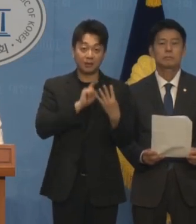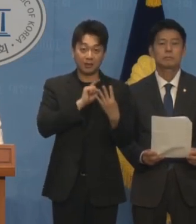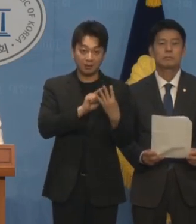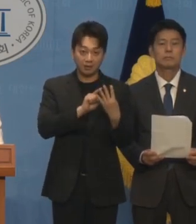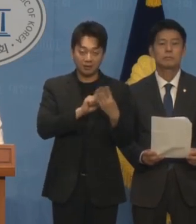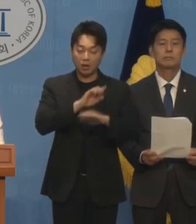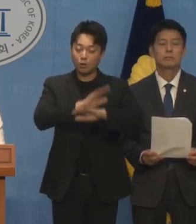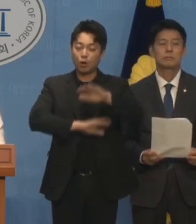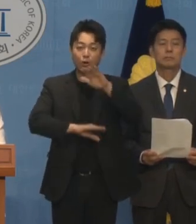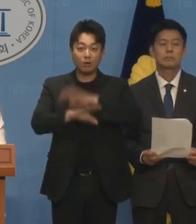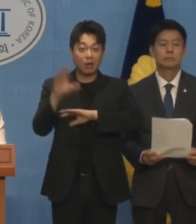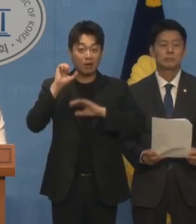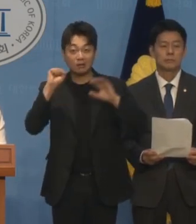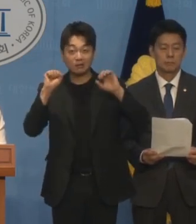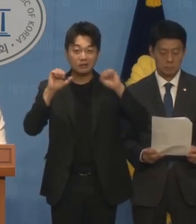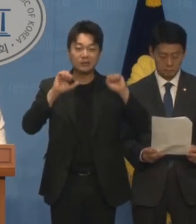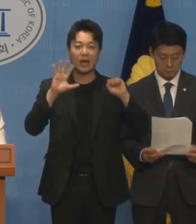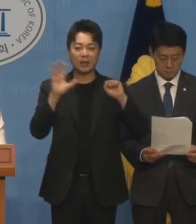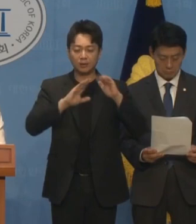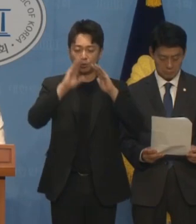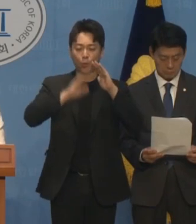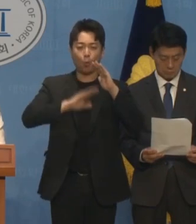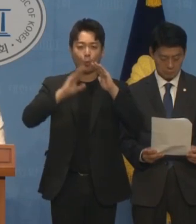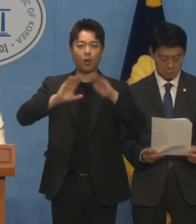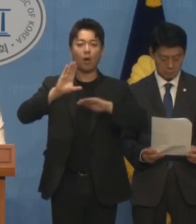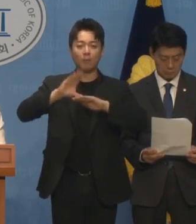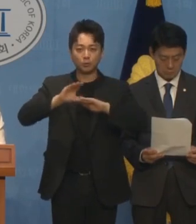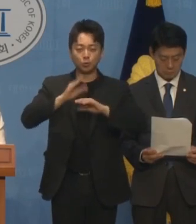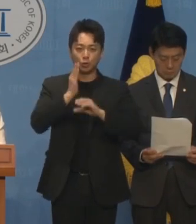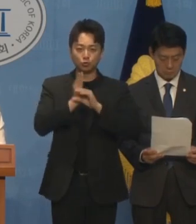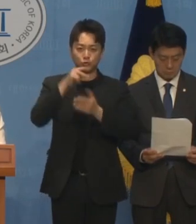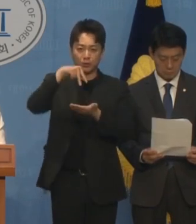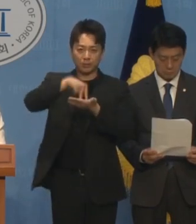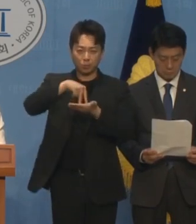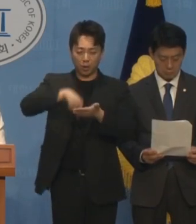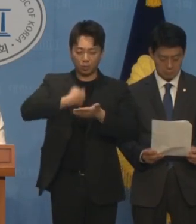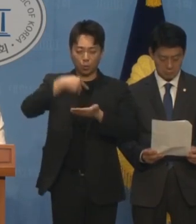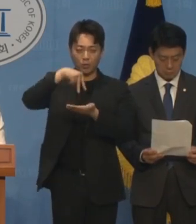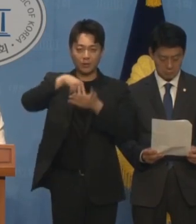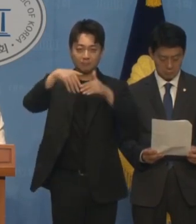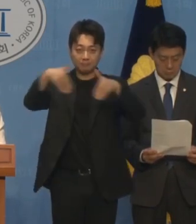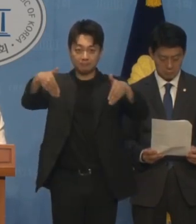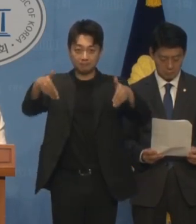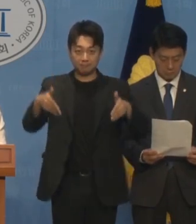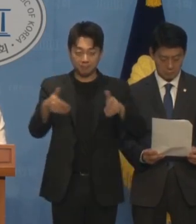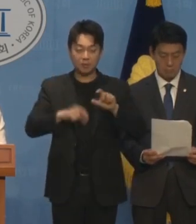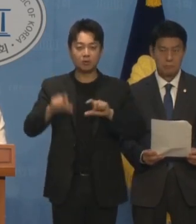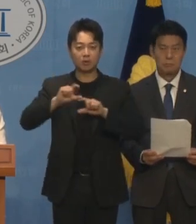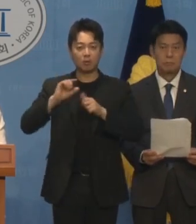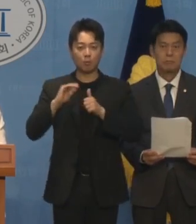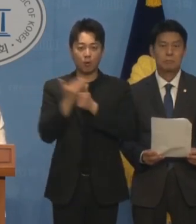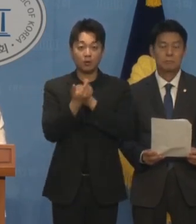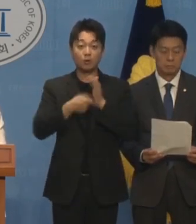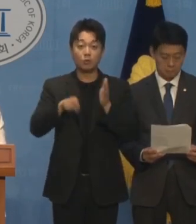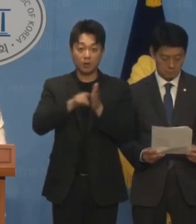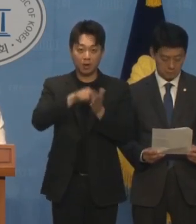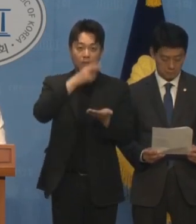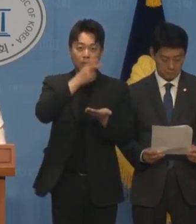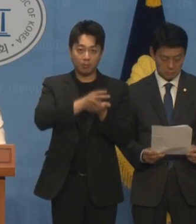쪽에도 치우치지 않는 공영방송의 독립성과 공공성을 강화하기 위한 것임을 다시 한번